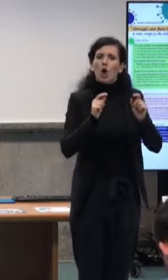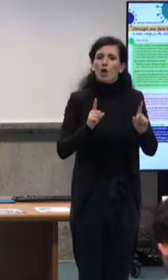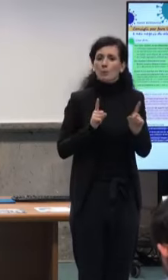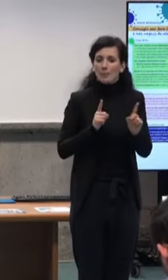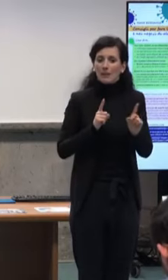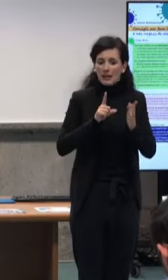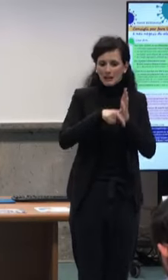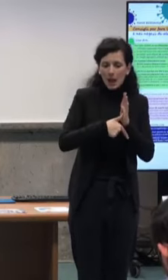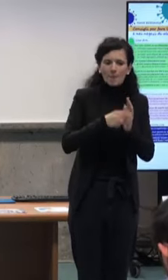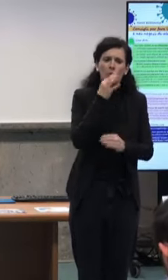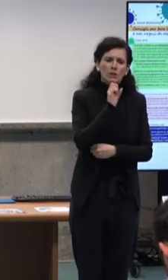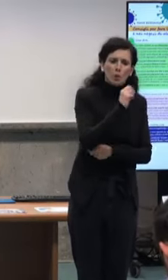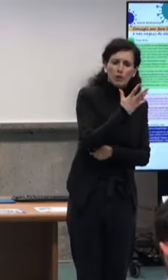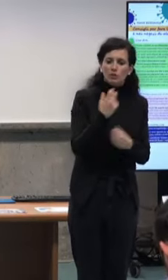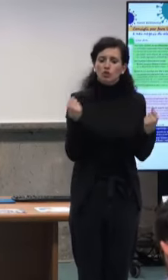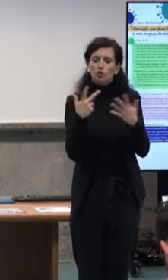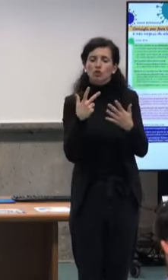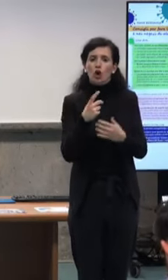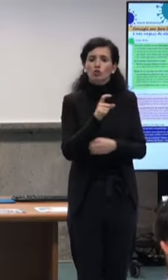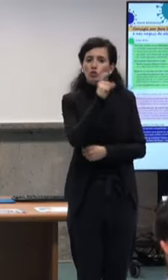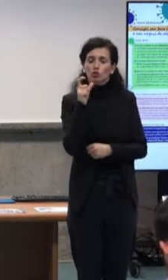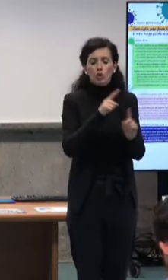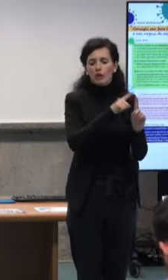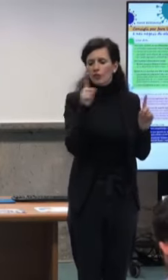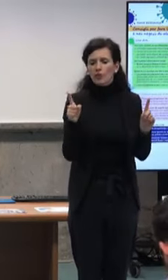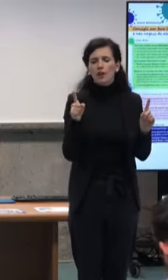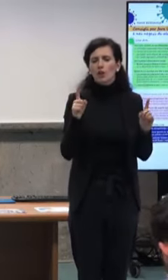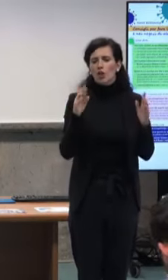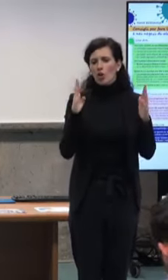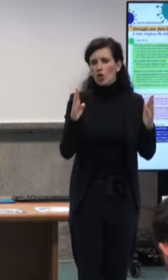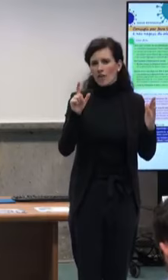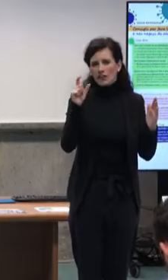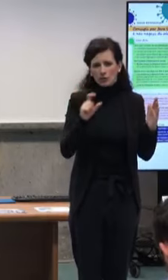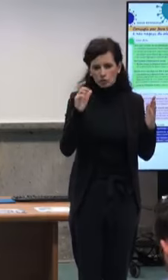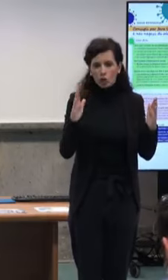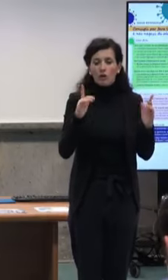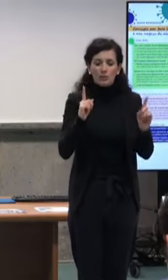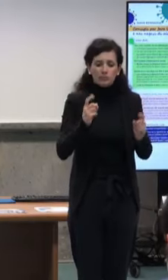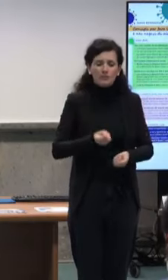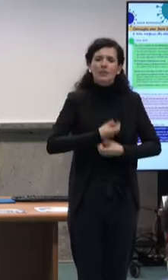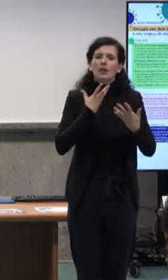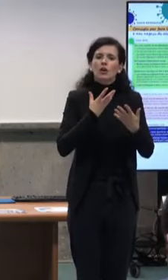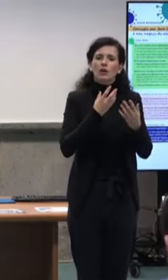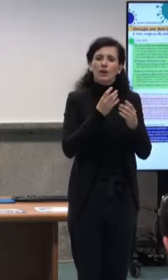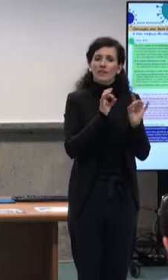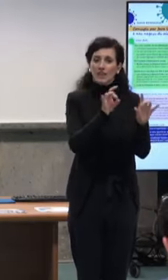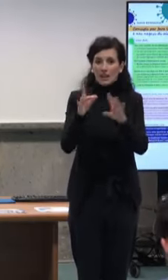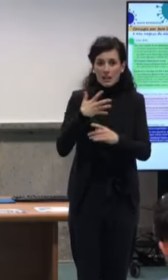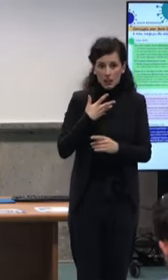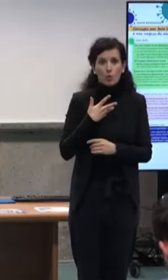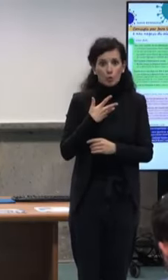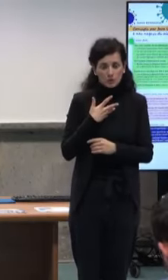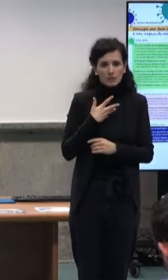dai 15 18 giorni fino ai 25 giorni successivi all'esposizione al virus con una maturazione progressiva